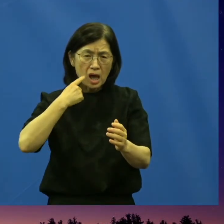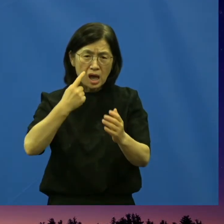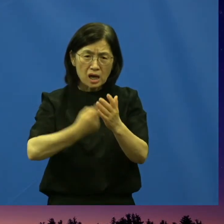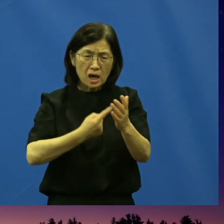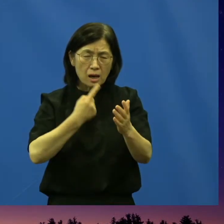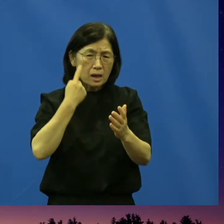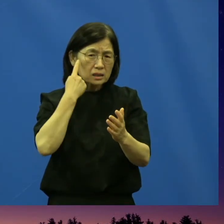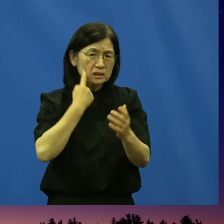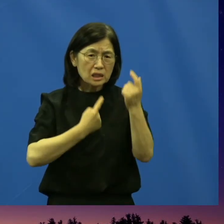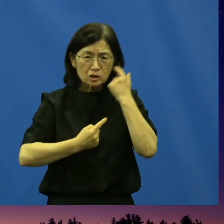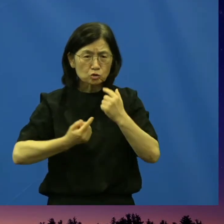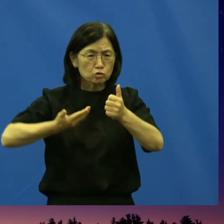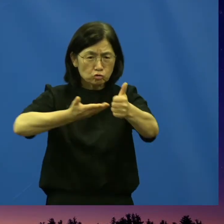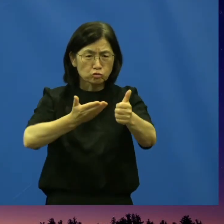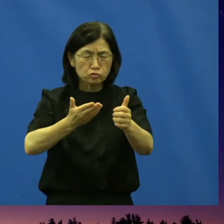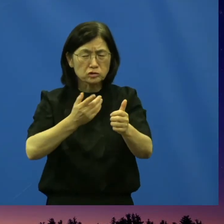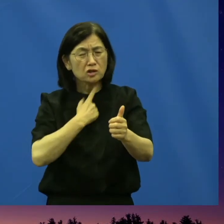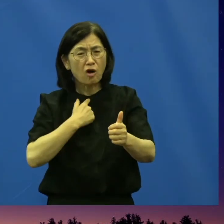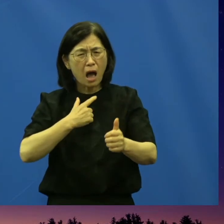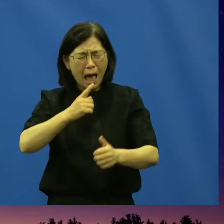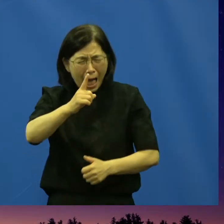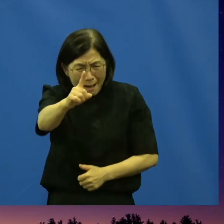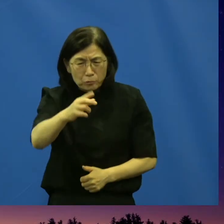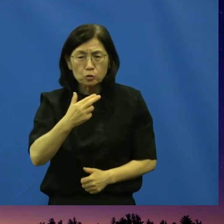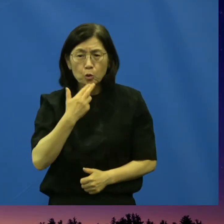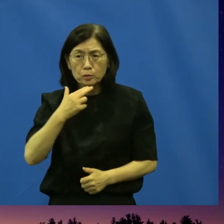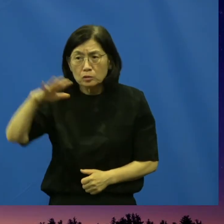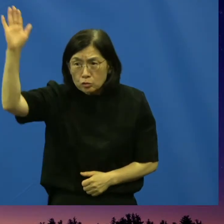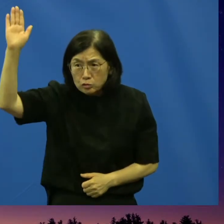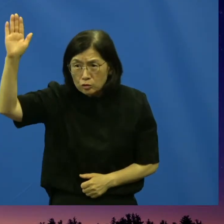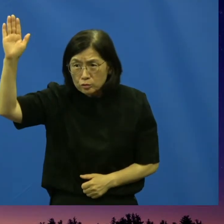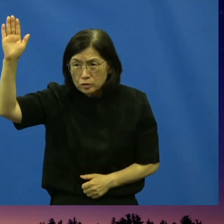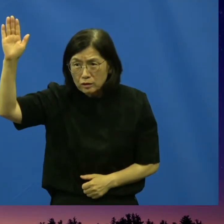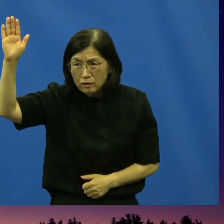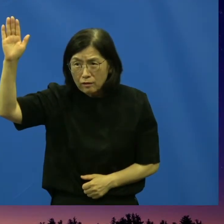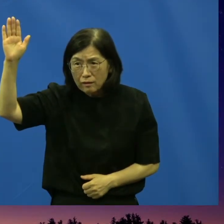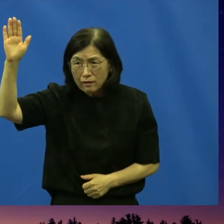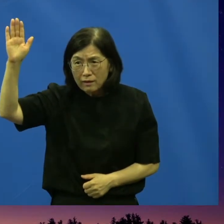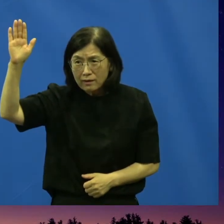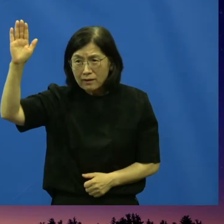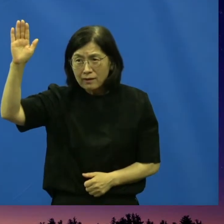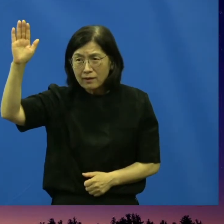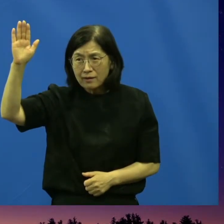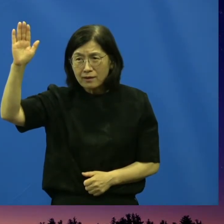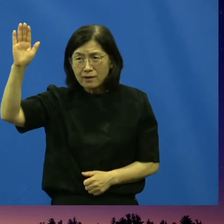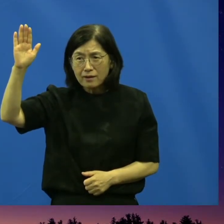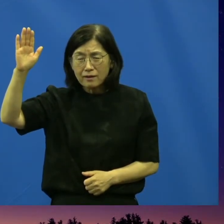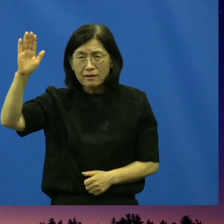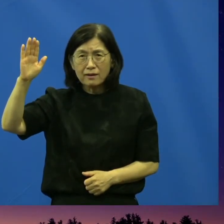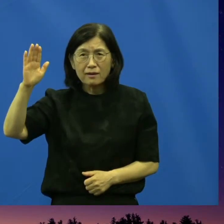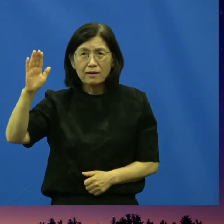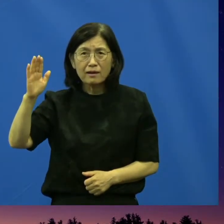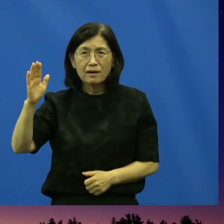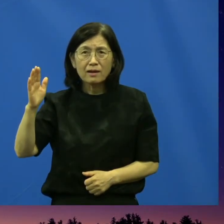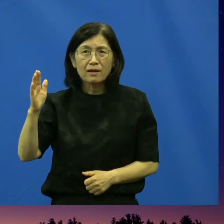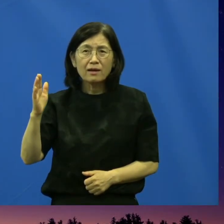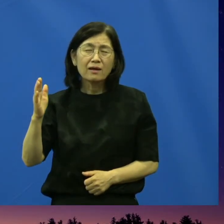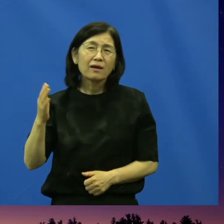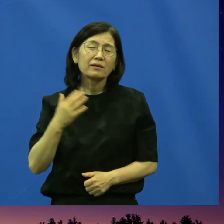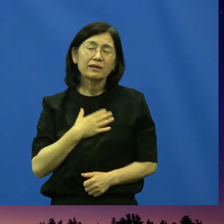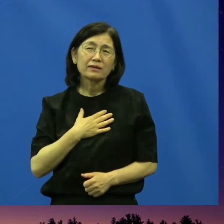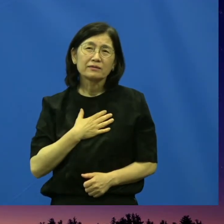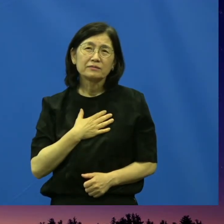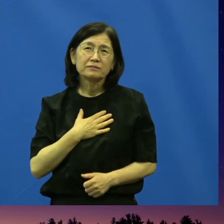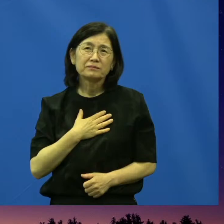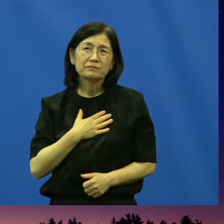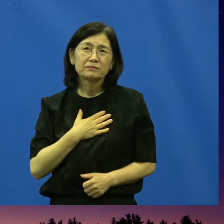이상해요. 교회는 상처받은 사람만 있어요. 상처를 나는 너무 많이 받았어. 나는 막 그 사람 때문에, 그 인간